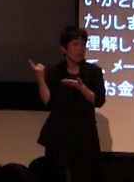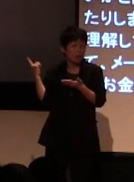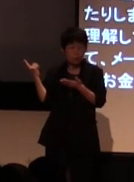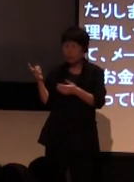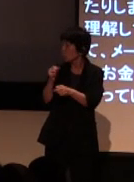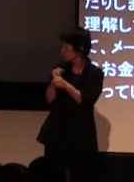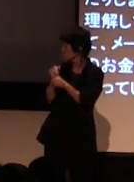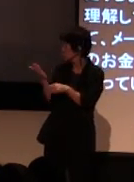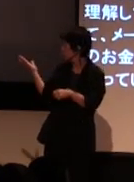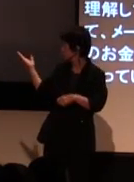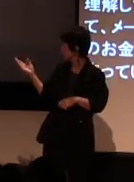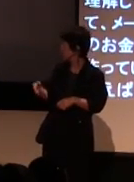初心者のための、